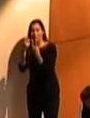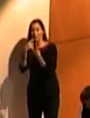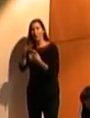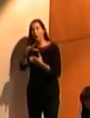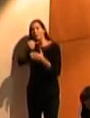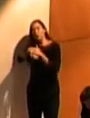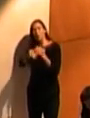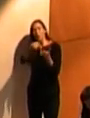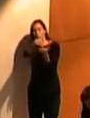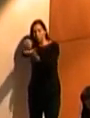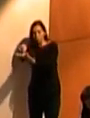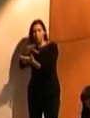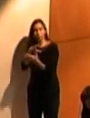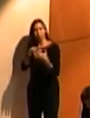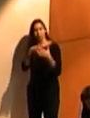métro toulousain.